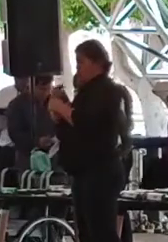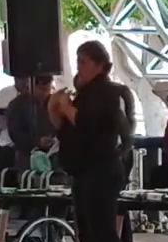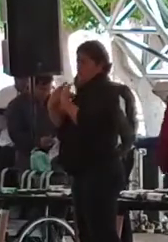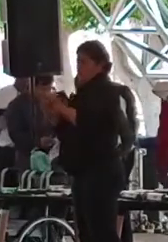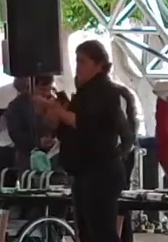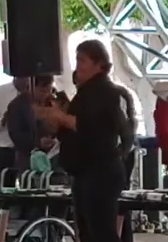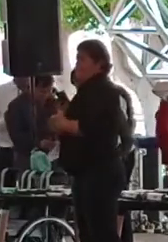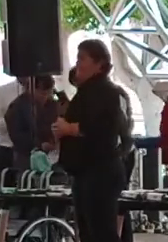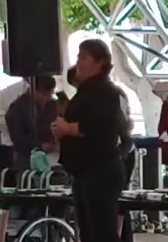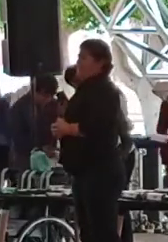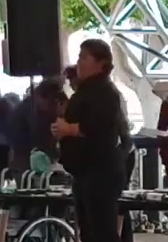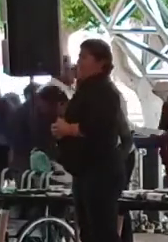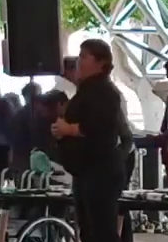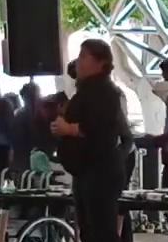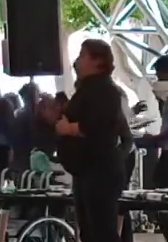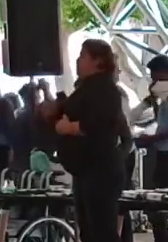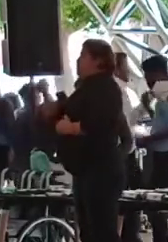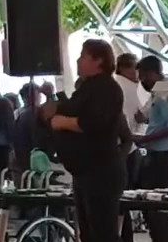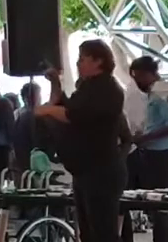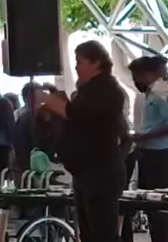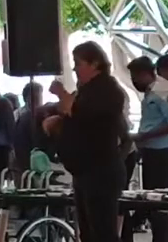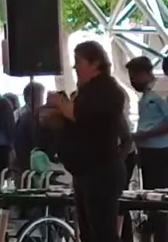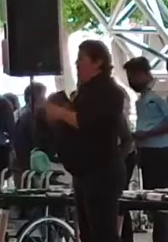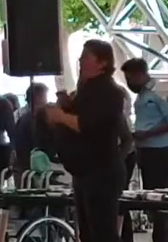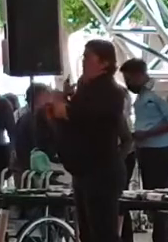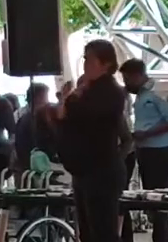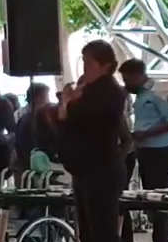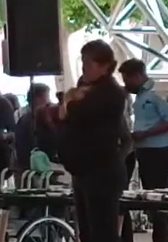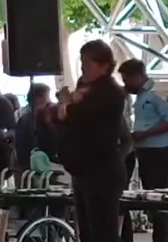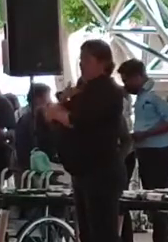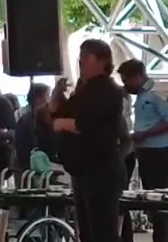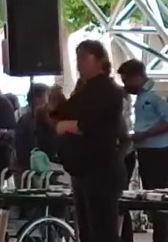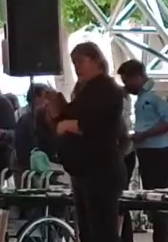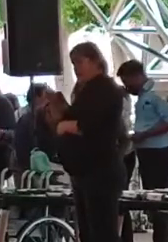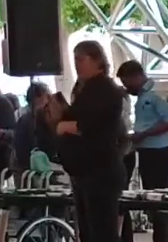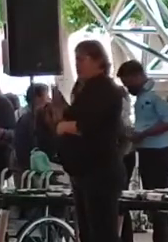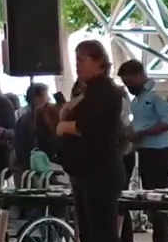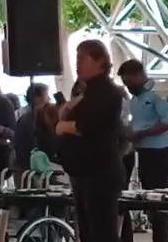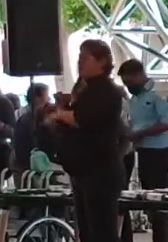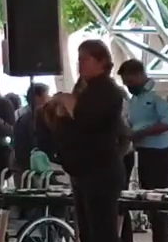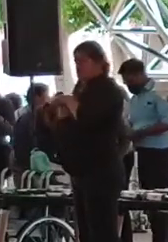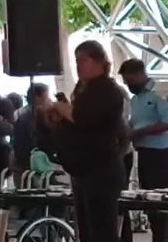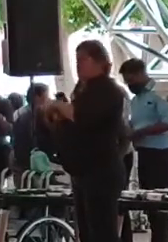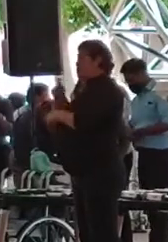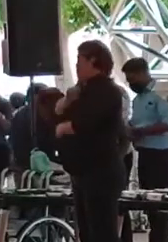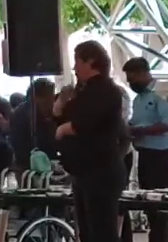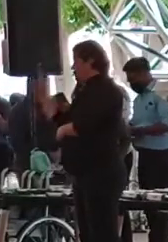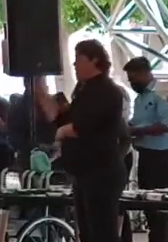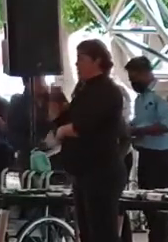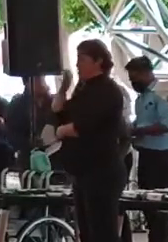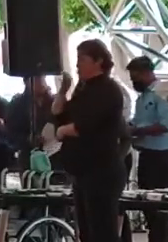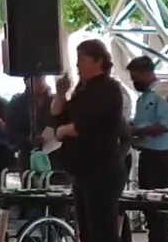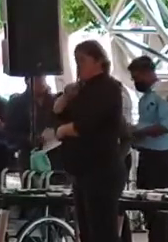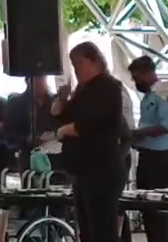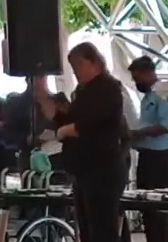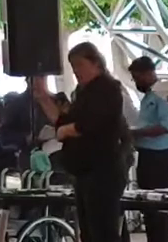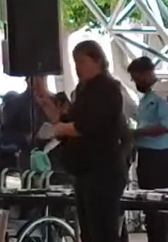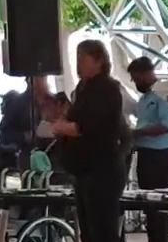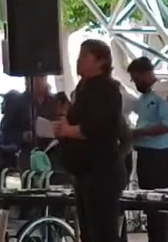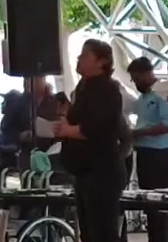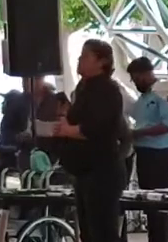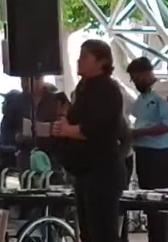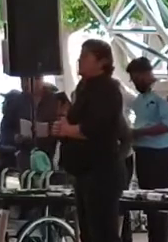a tener que hacer una pausa porque viene el periodo vacacional, pero seguiremos con todas las escuelas. No habrá una sola escuela a